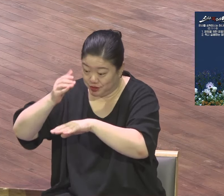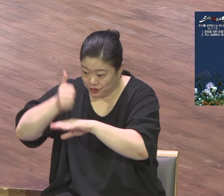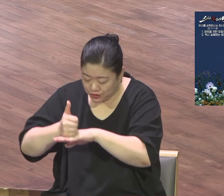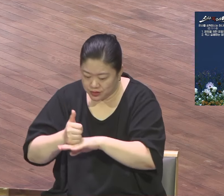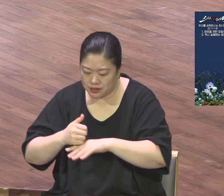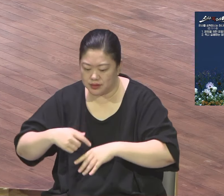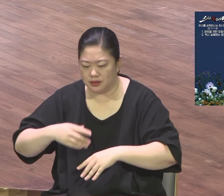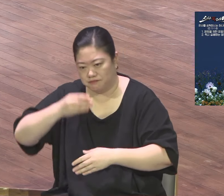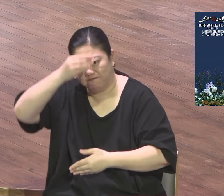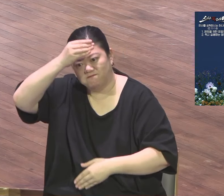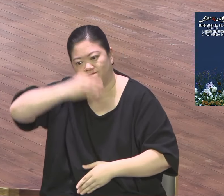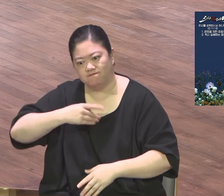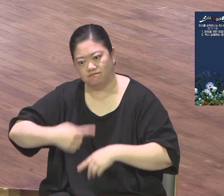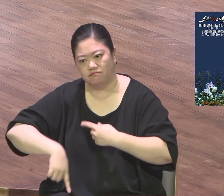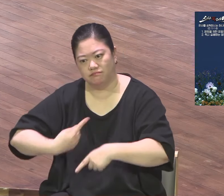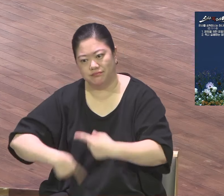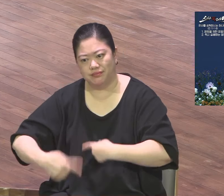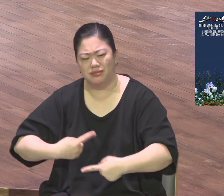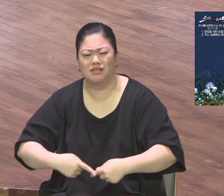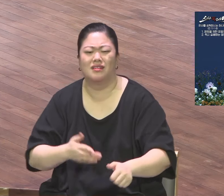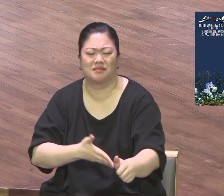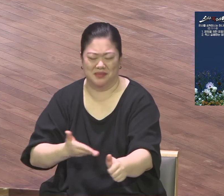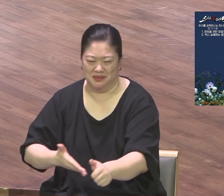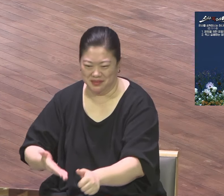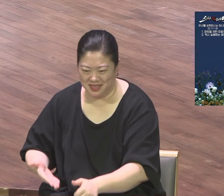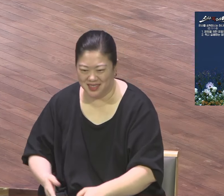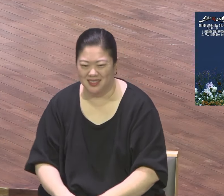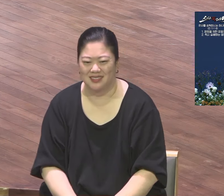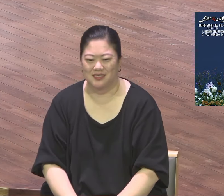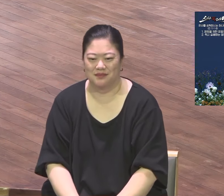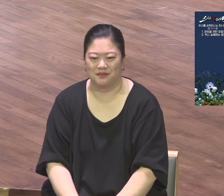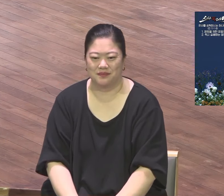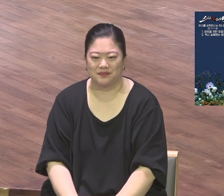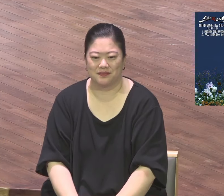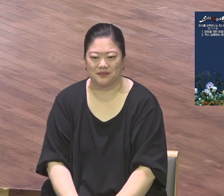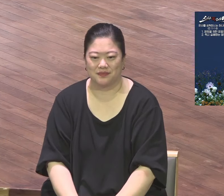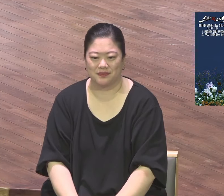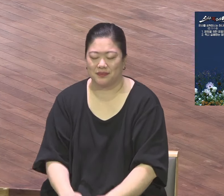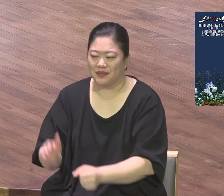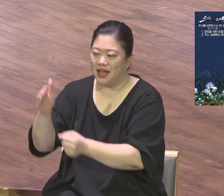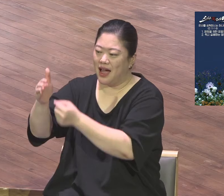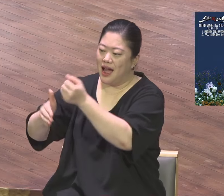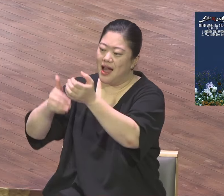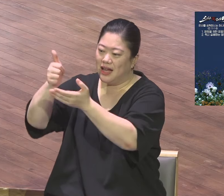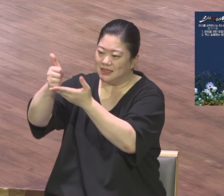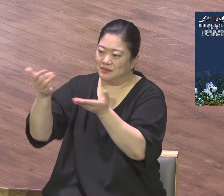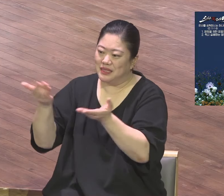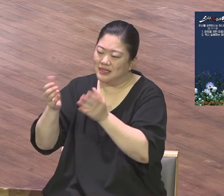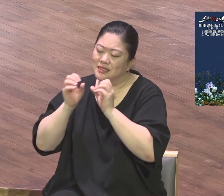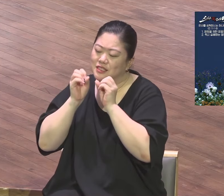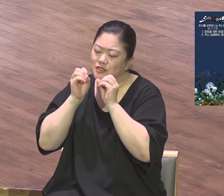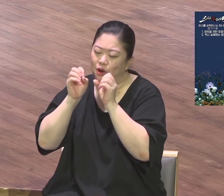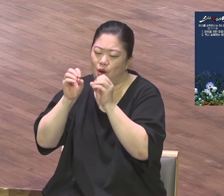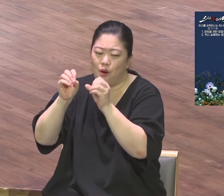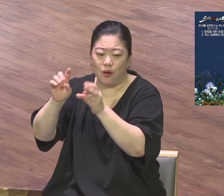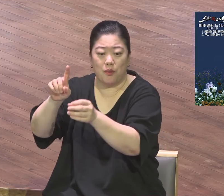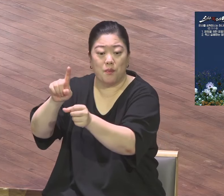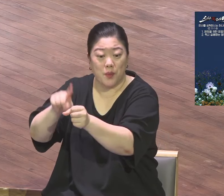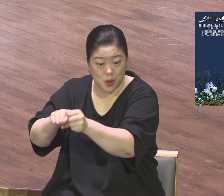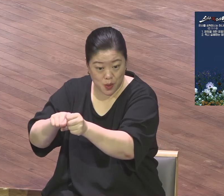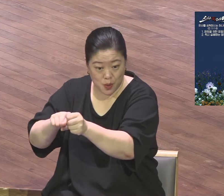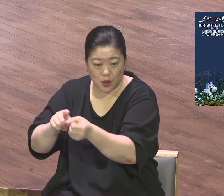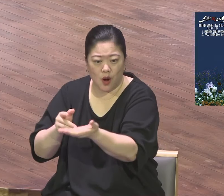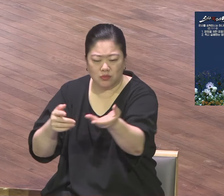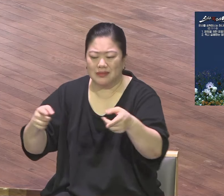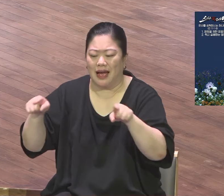적시로 순종하는 체질이에요. 그게 영혼 DNA에 돼야 돼. 영계 모든 성도들 하나님 이래 최고 투자자들이 되어서